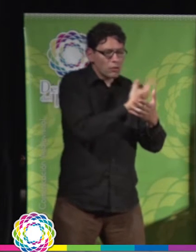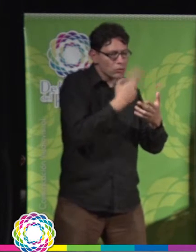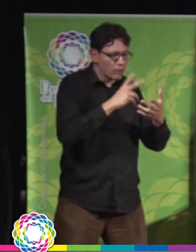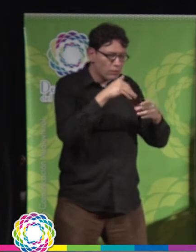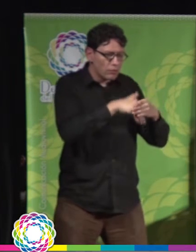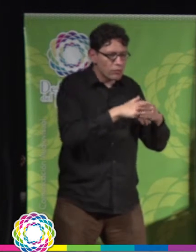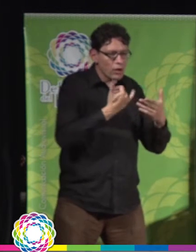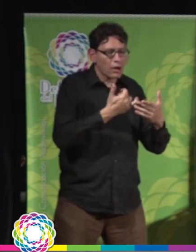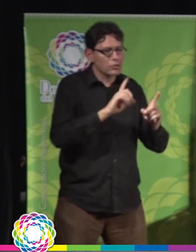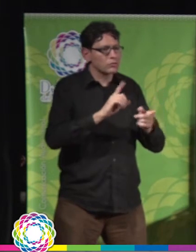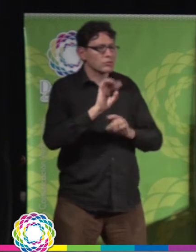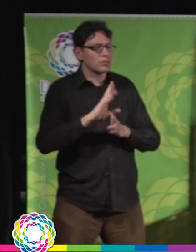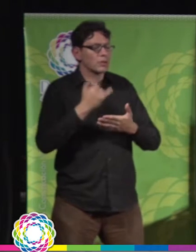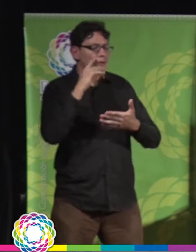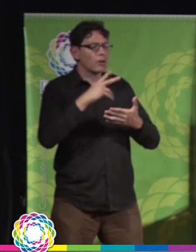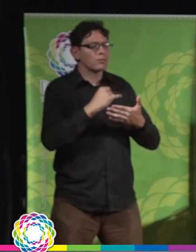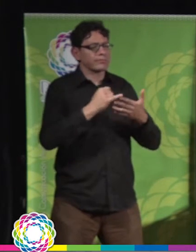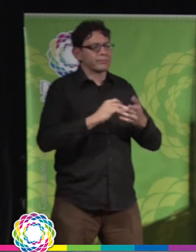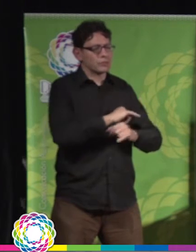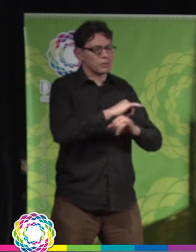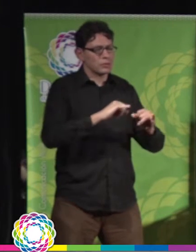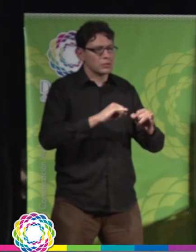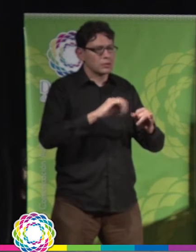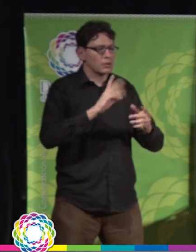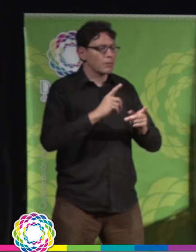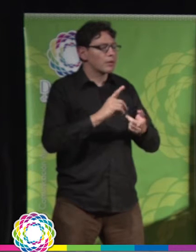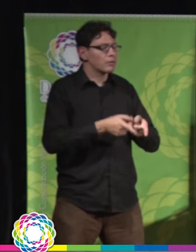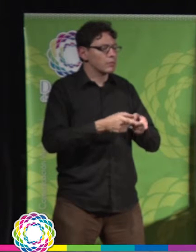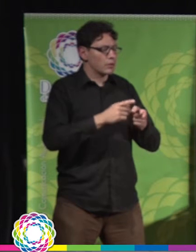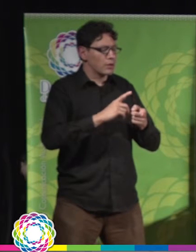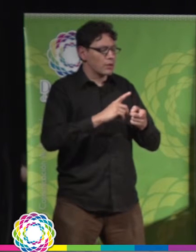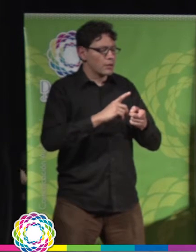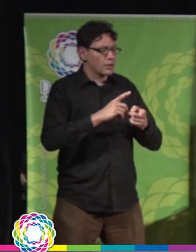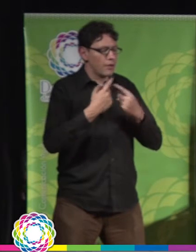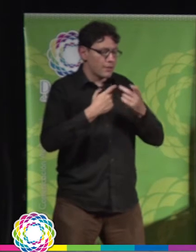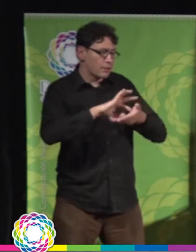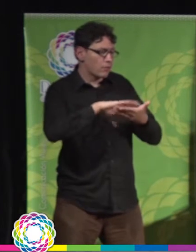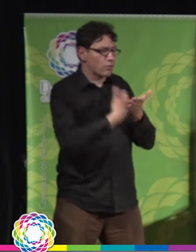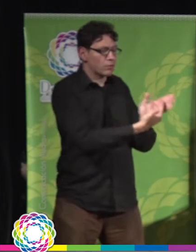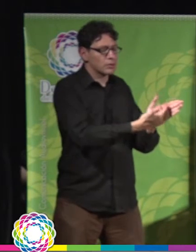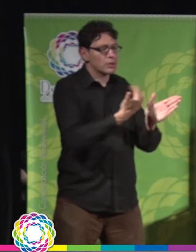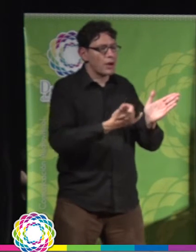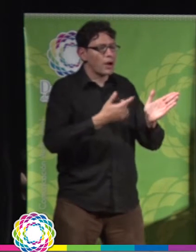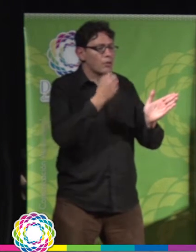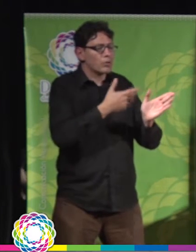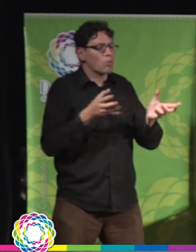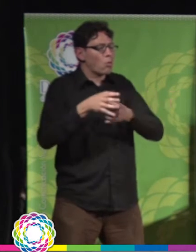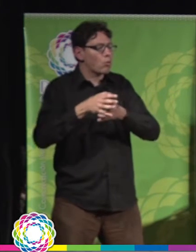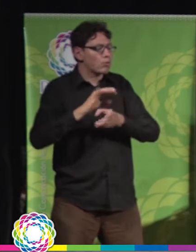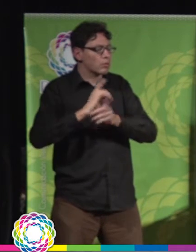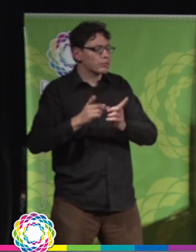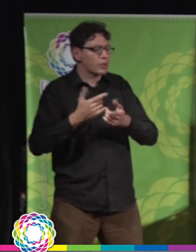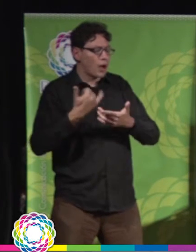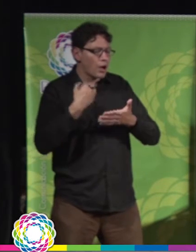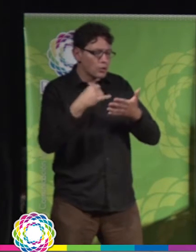plantean estadísticas que normalmente son bastante falaces porque se plantea que nuestro sector fuera un sector de alto